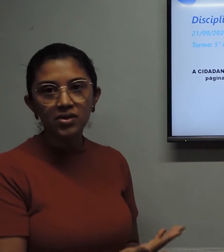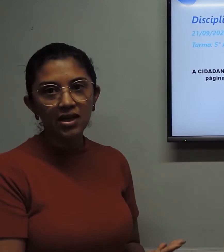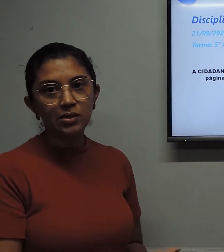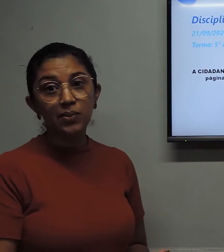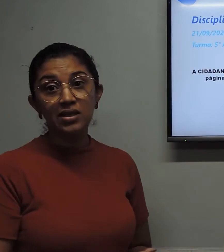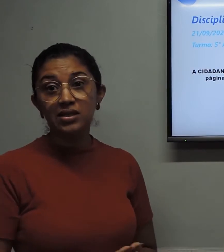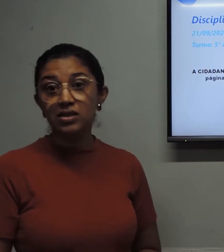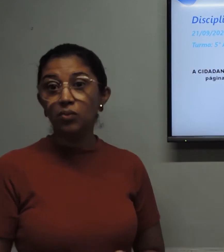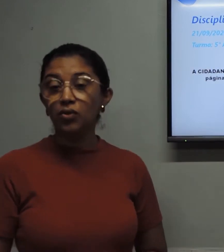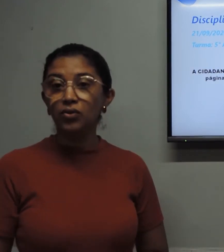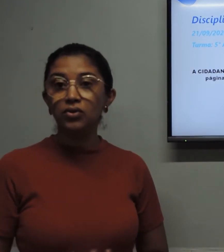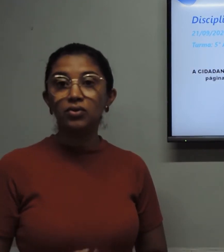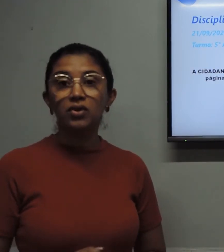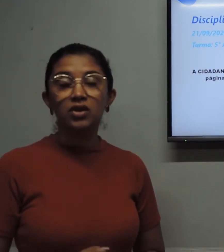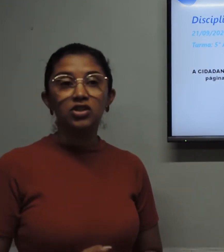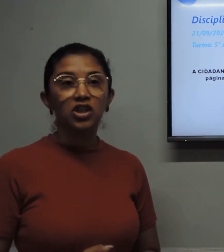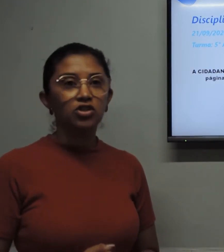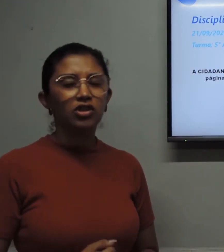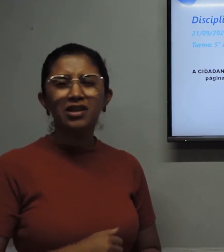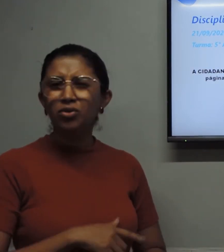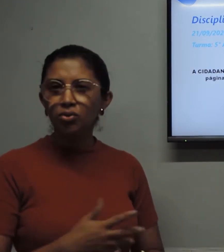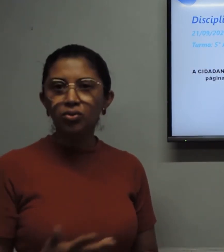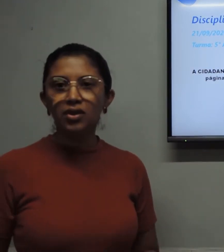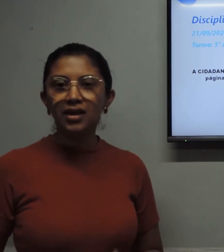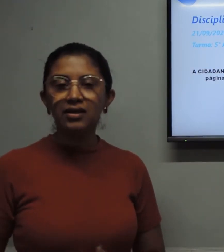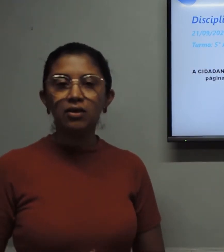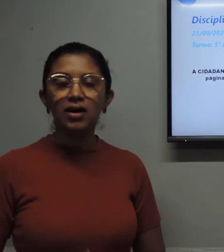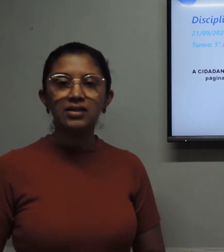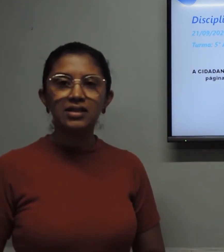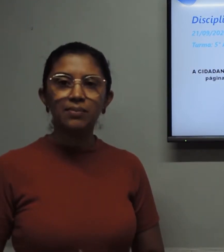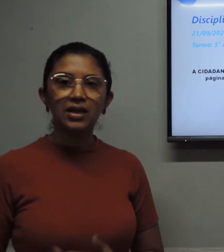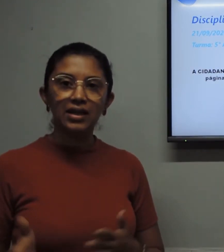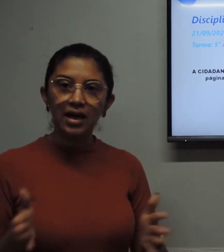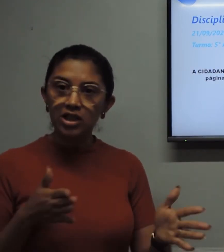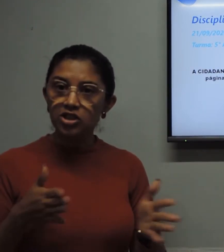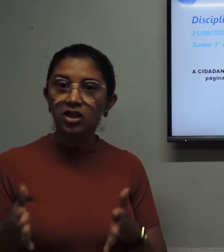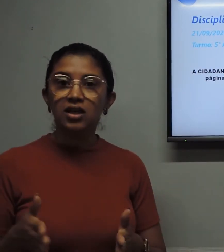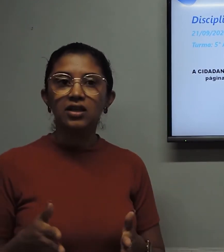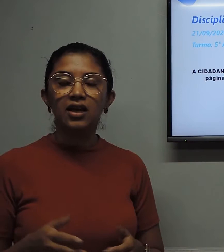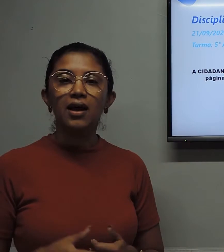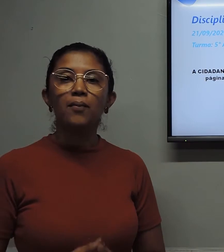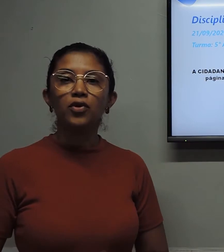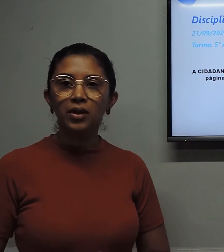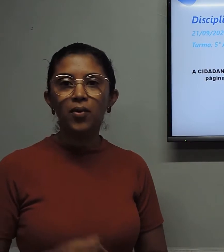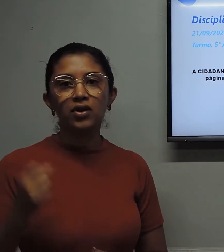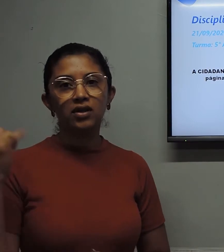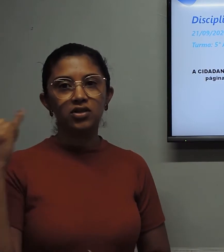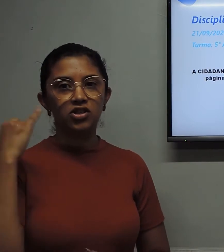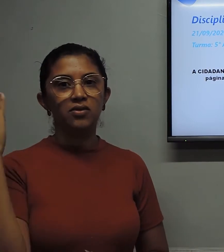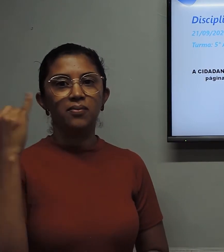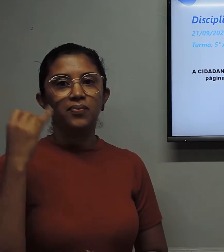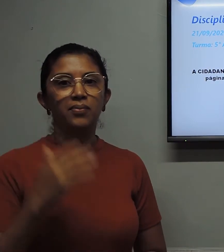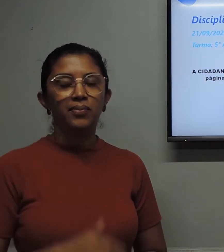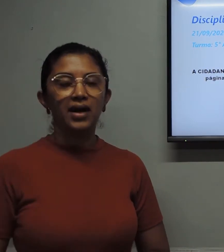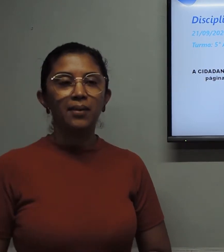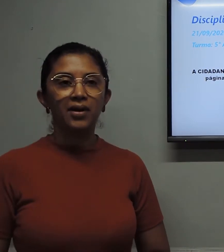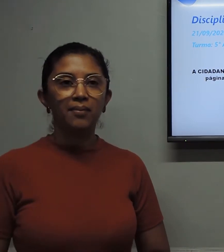um ônibus. Eles precisam muito de ajuda em tudo, né? Então a acessibilidade, né, é muito